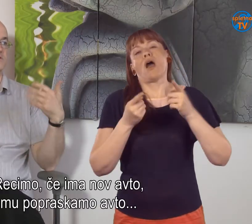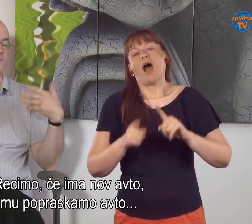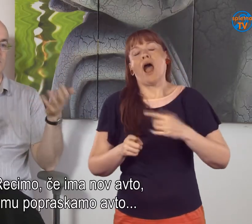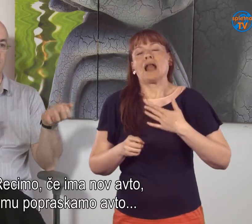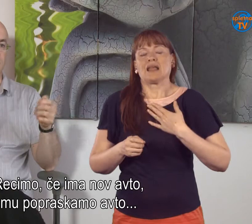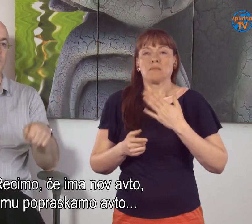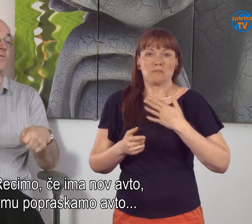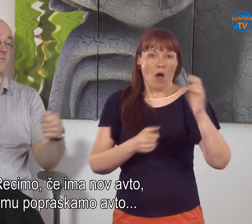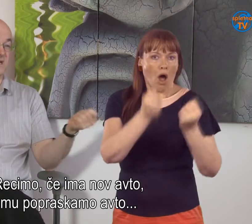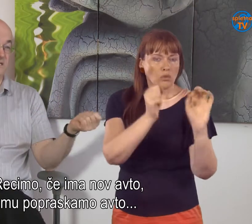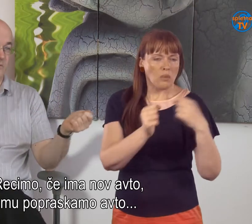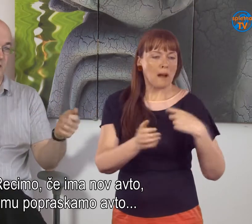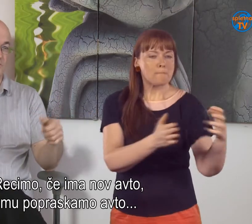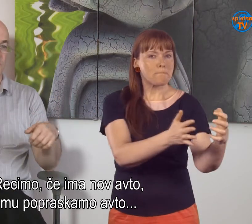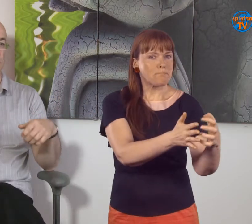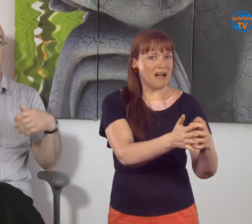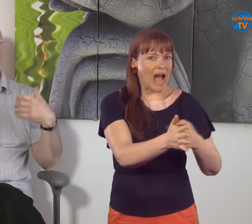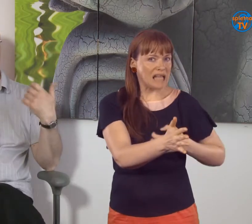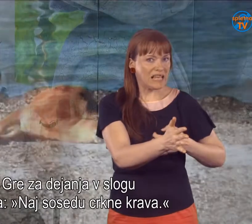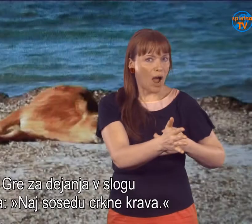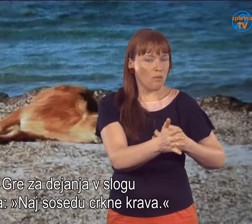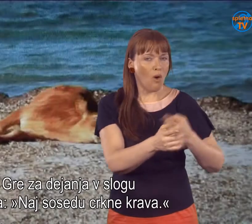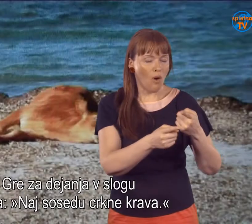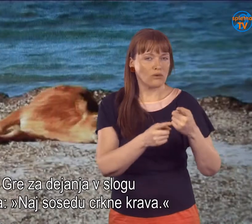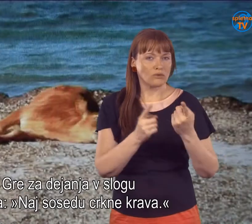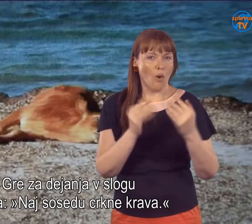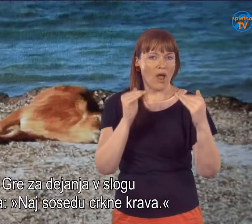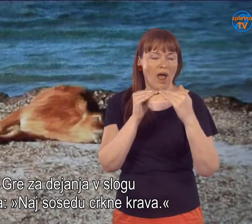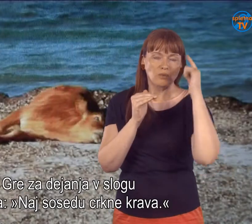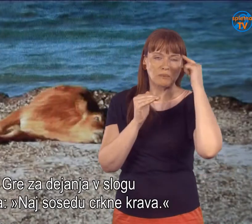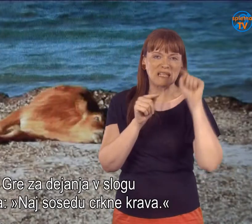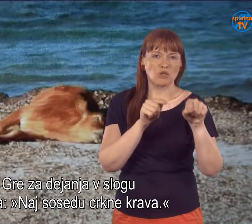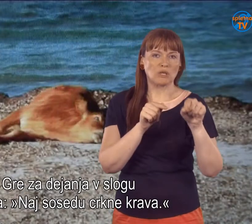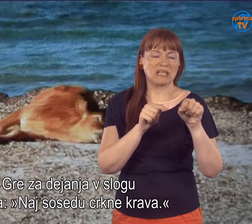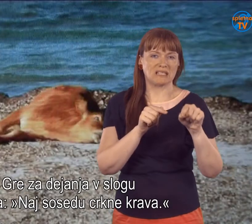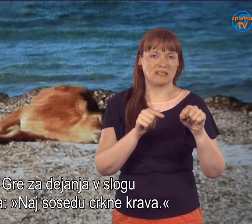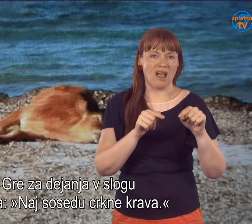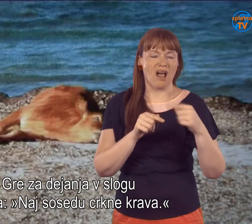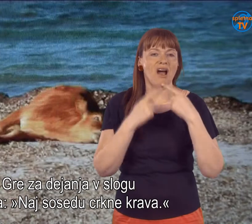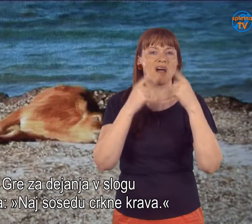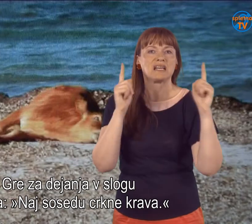ne vem, če ima nov avto, mu popraskamo avto. To je v slogu tistega